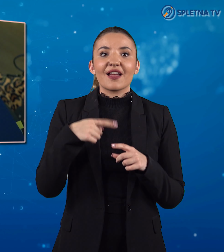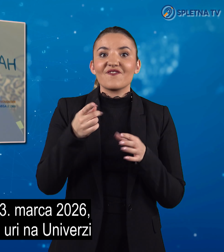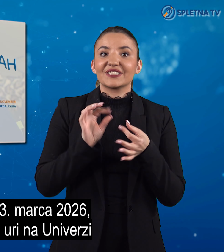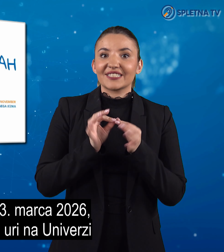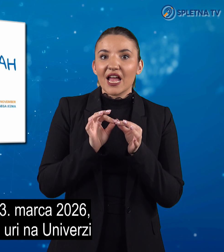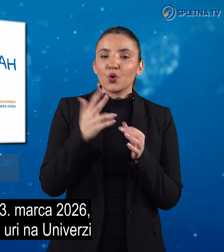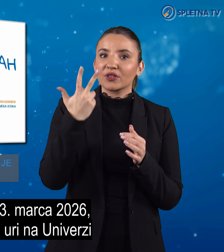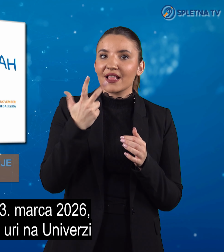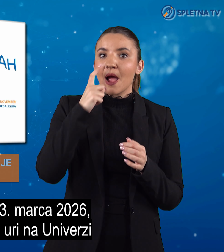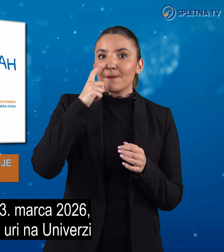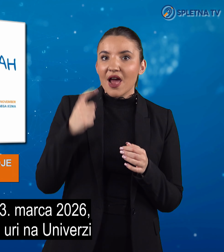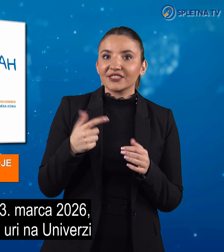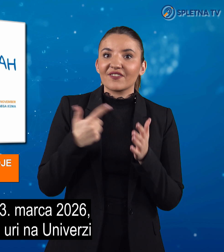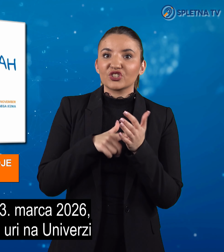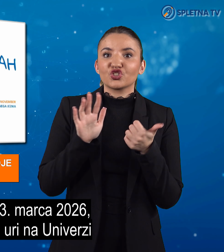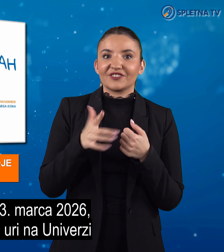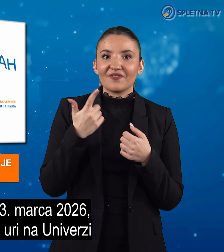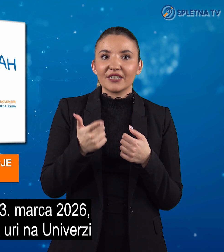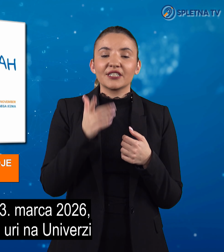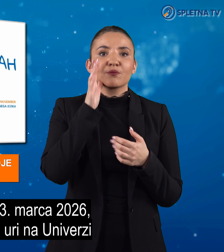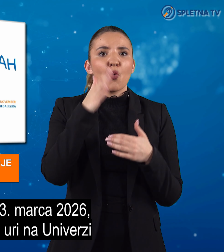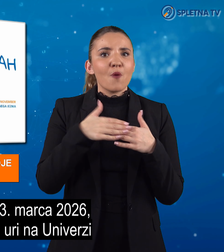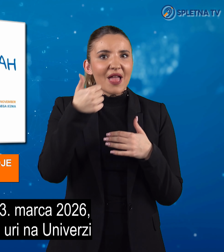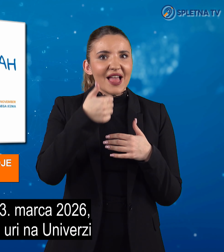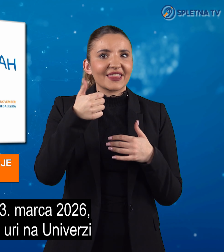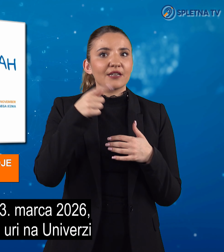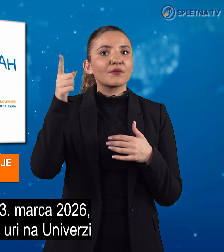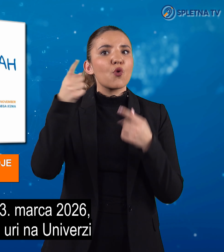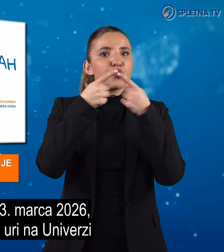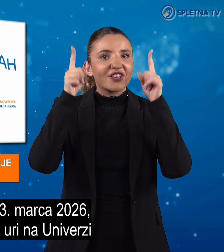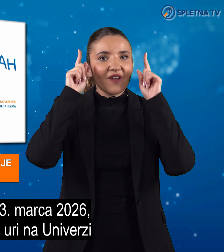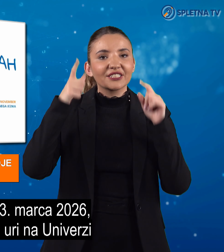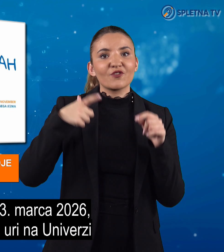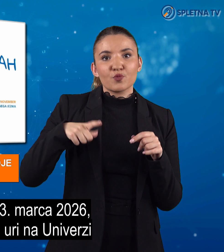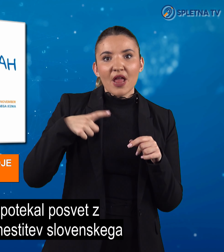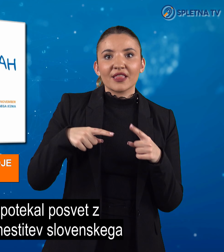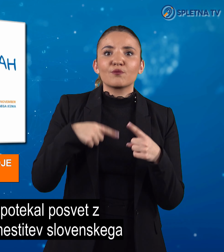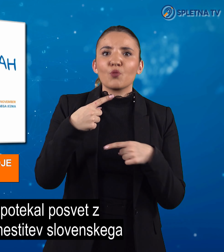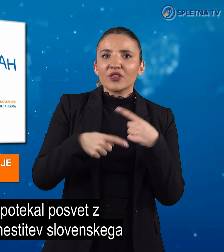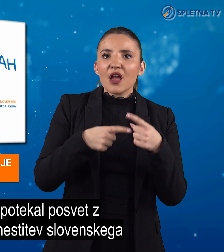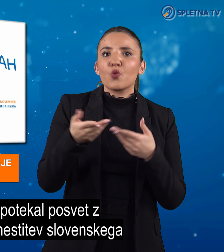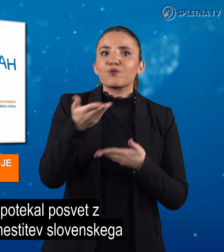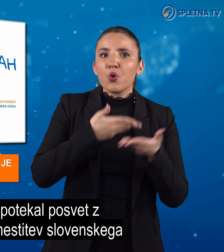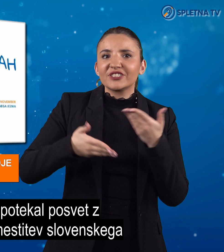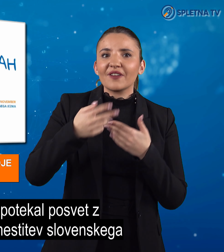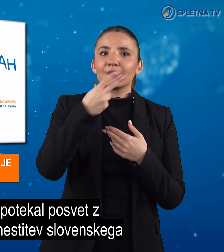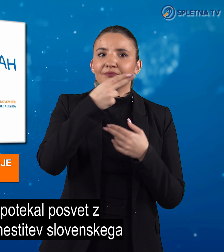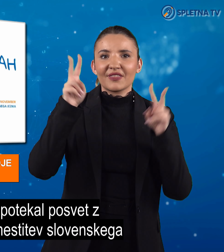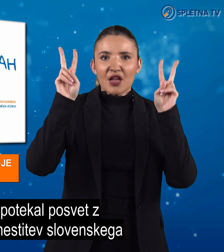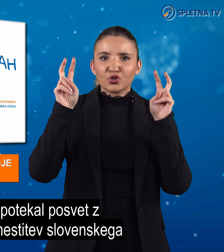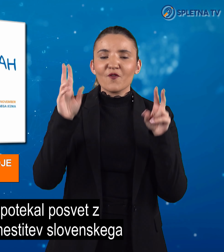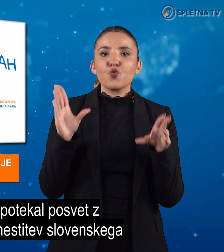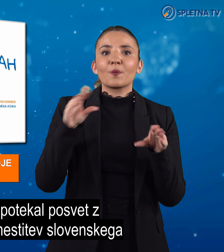V sredo 3. marca 2026 bo ob 13. uri na Univerzi v Ljubljani potekal posvet z